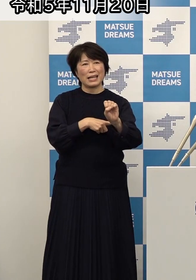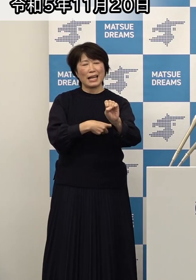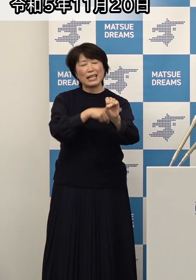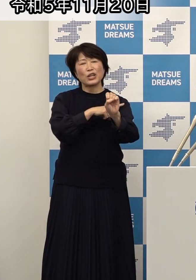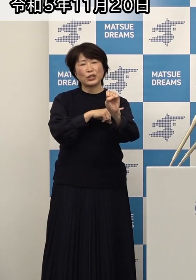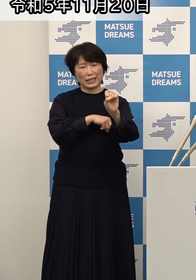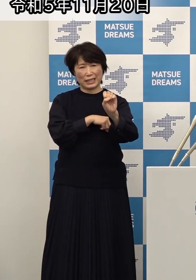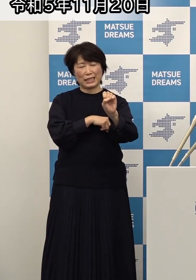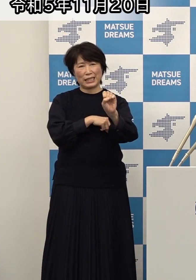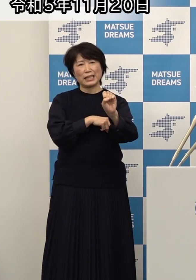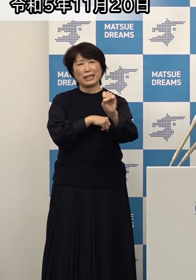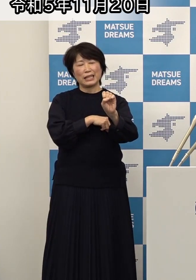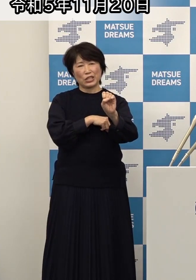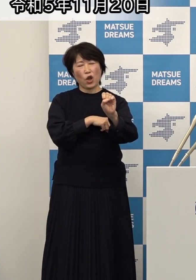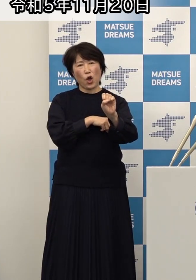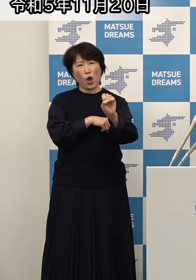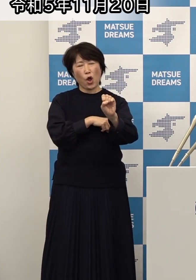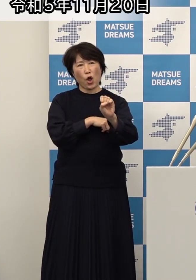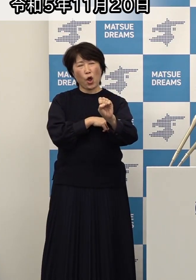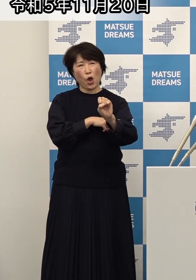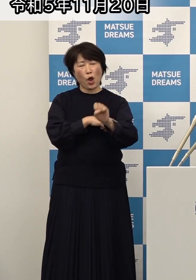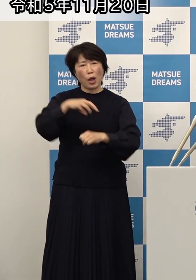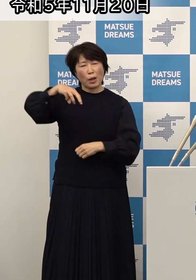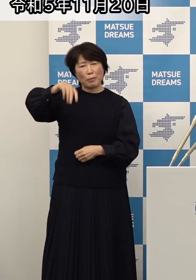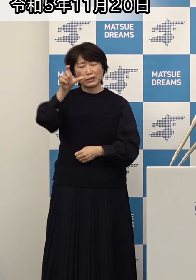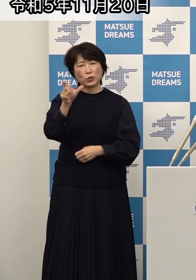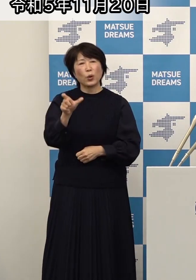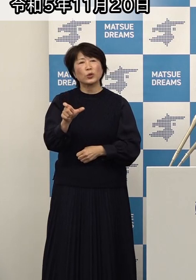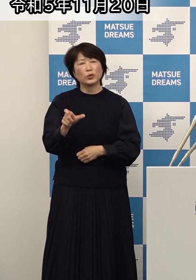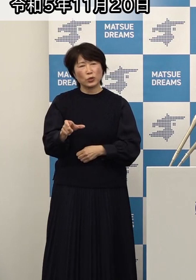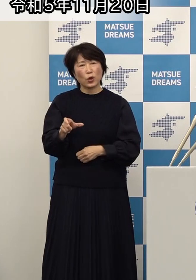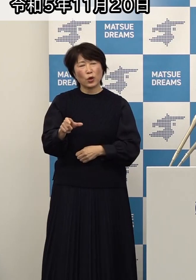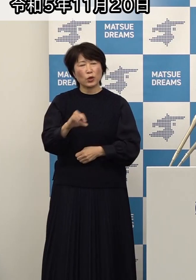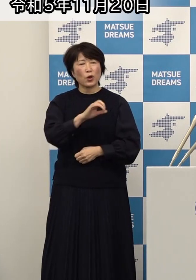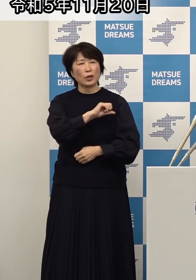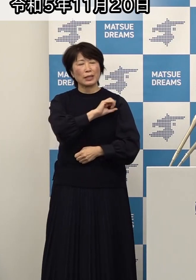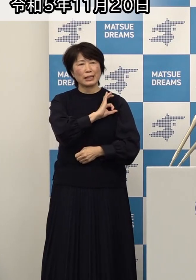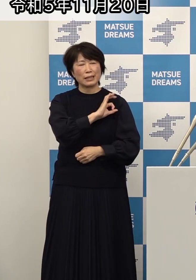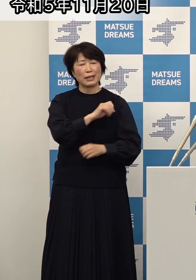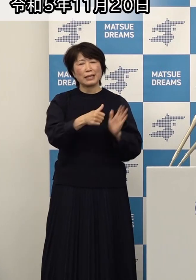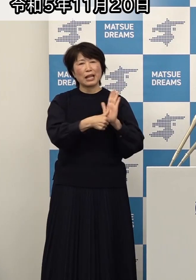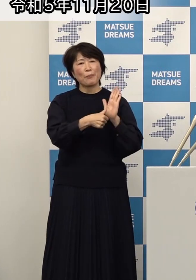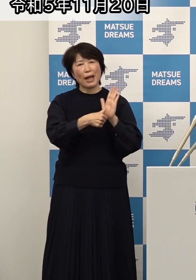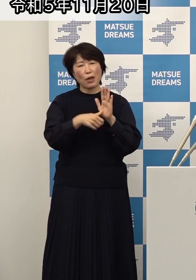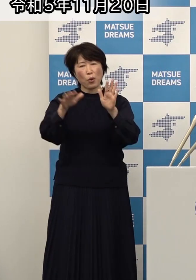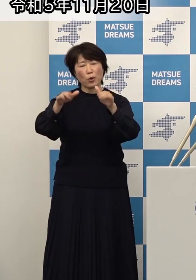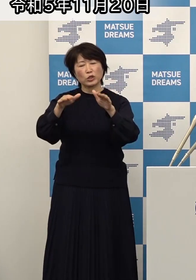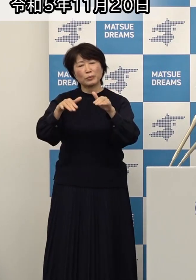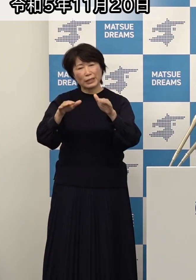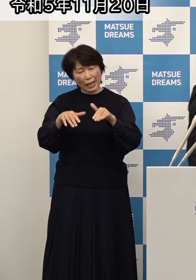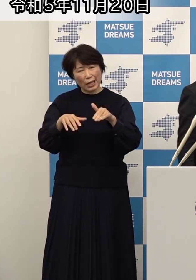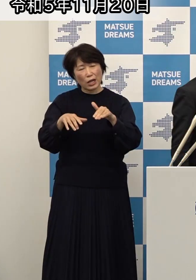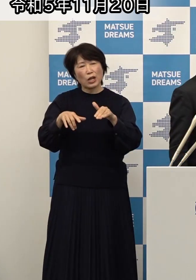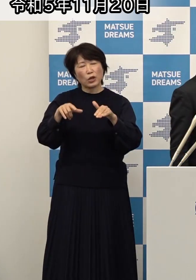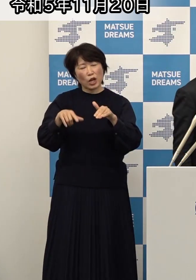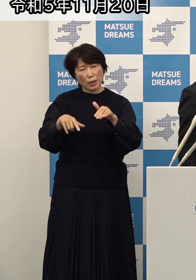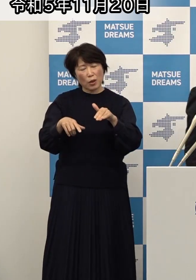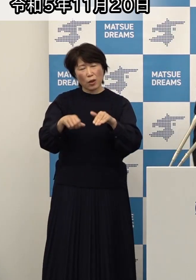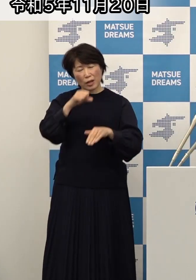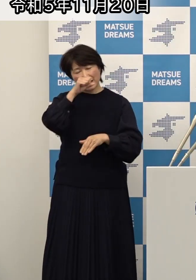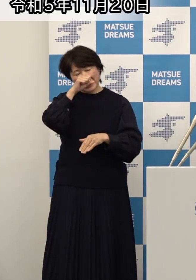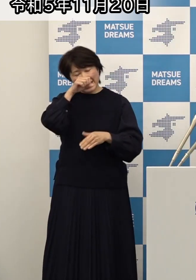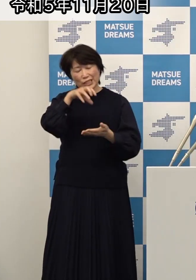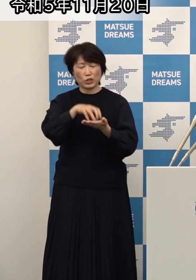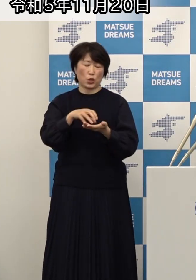愛称の募集をしておりました。その最優秀賞を表彰させていただくといったイベントも催します。でちなみ